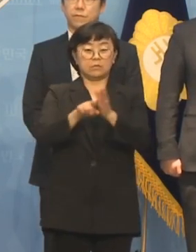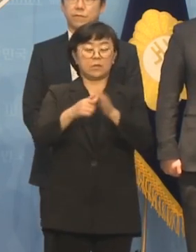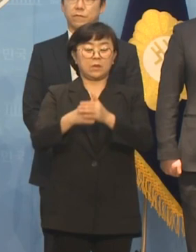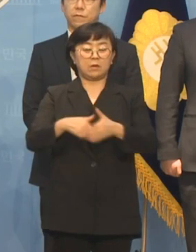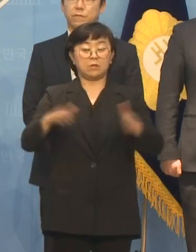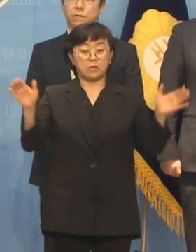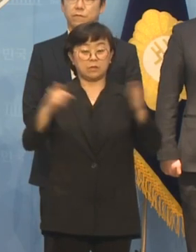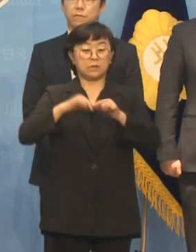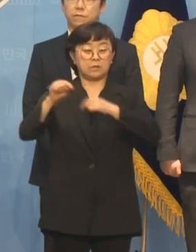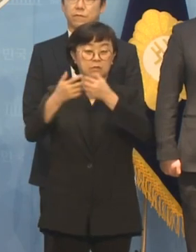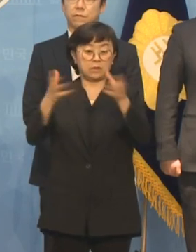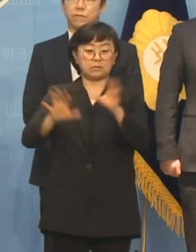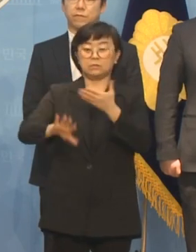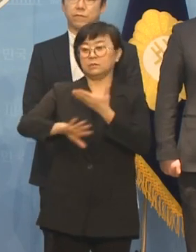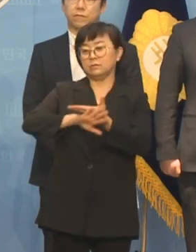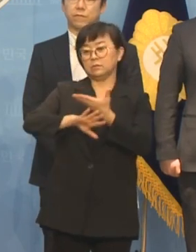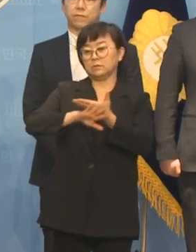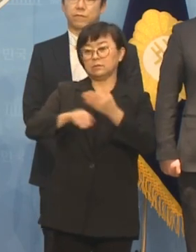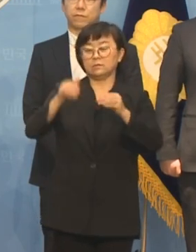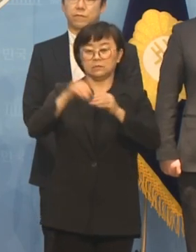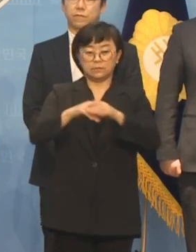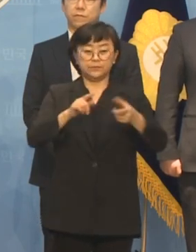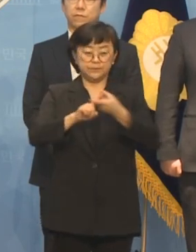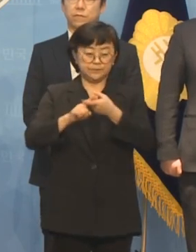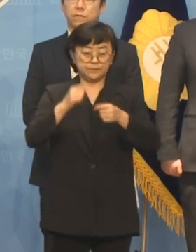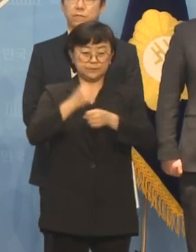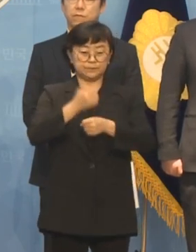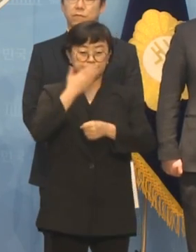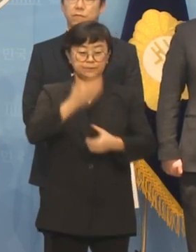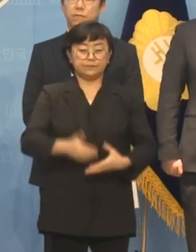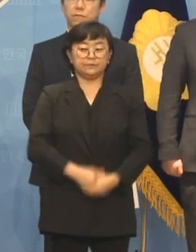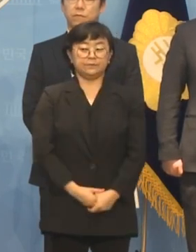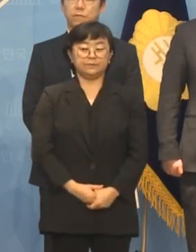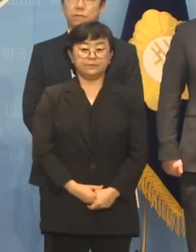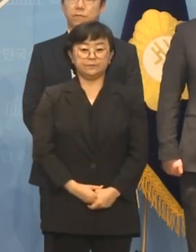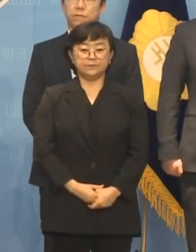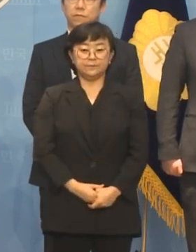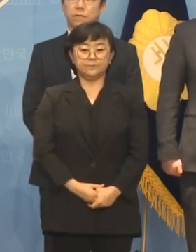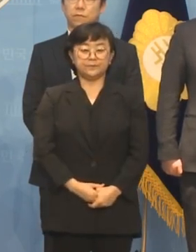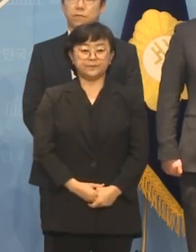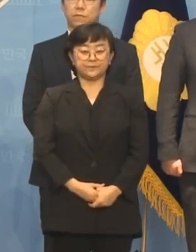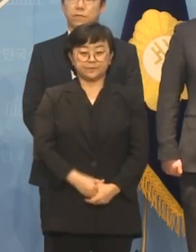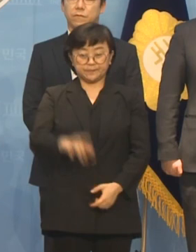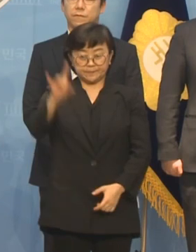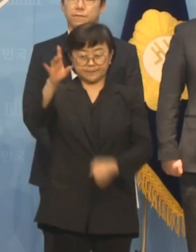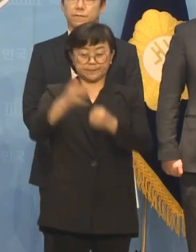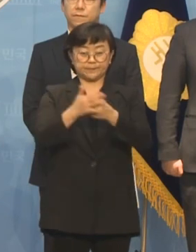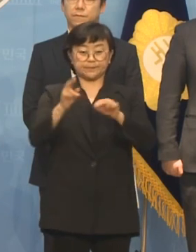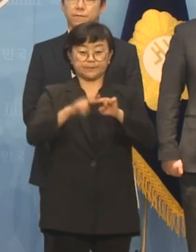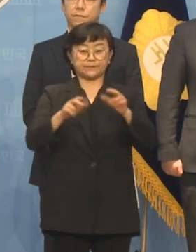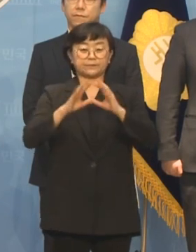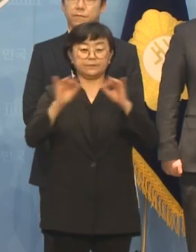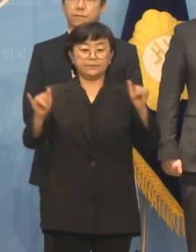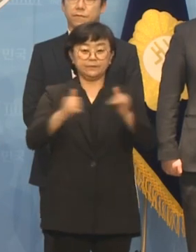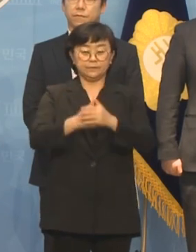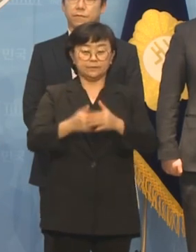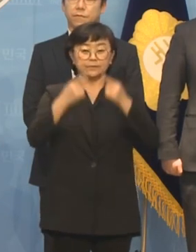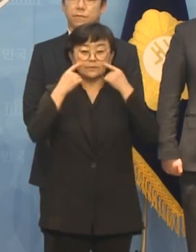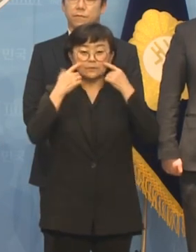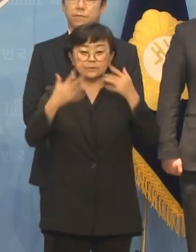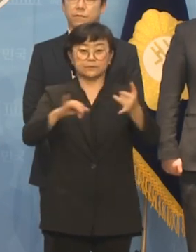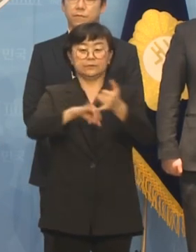허수아비 정당과는 전혀 다른 선거연합을 만들어 나갑시다. 또 한 가지 이 자리를 빌어 국민들께